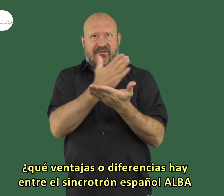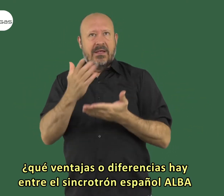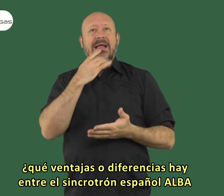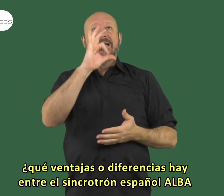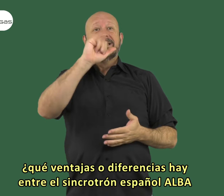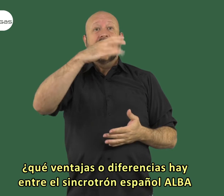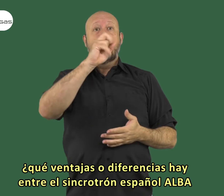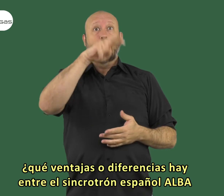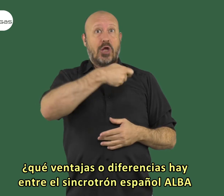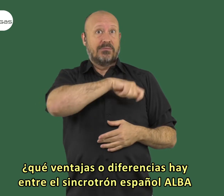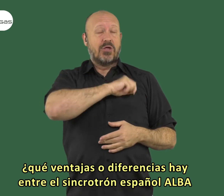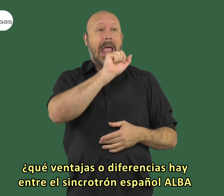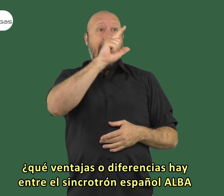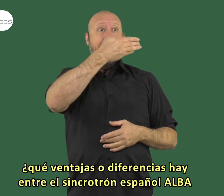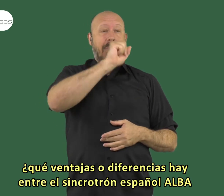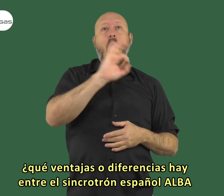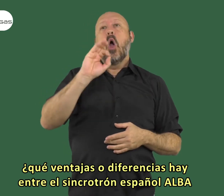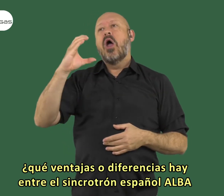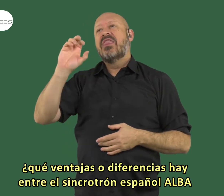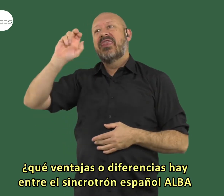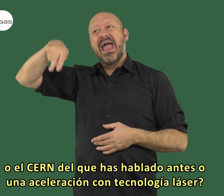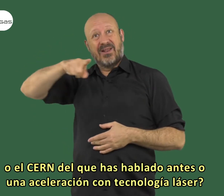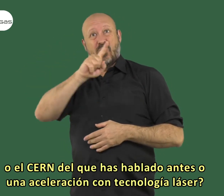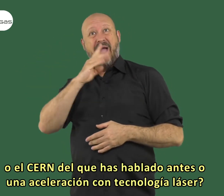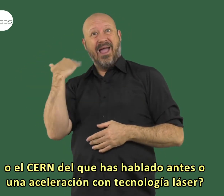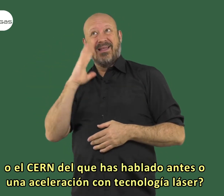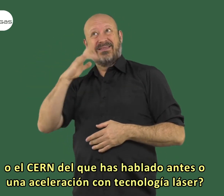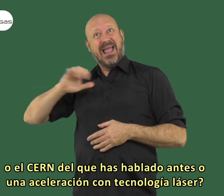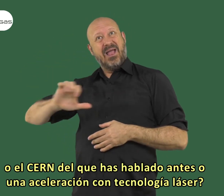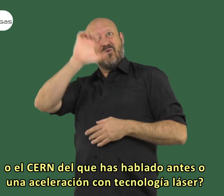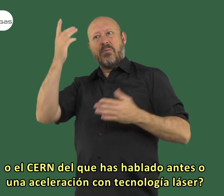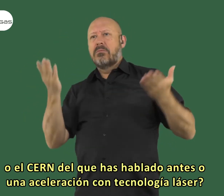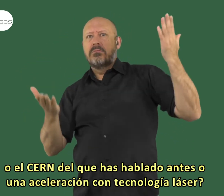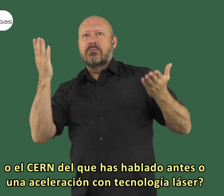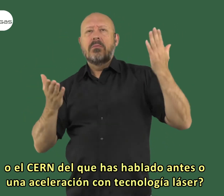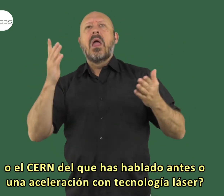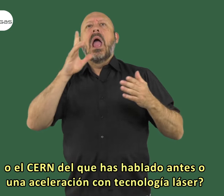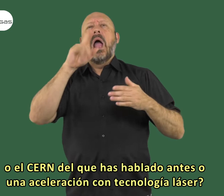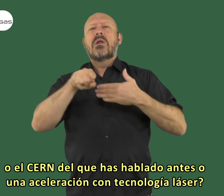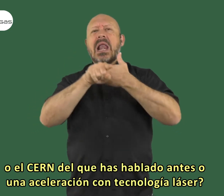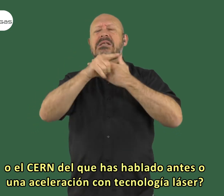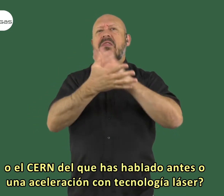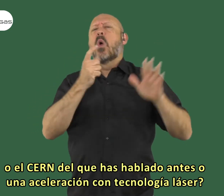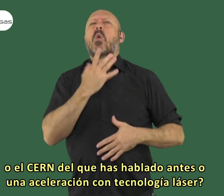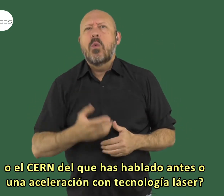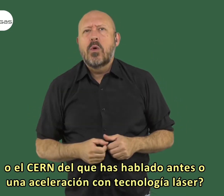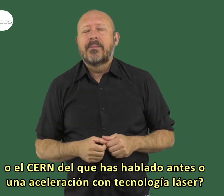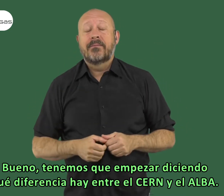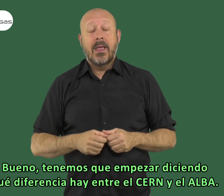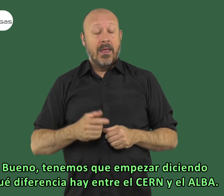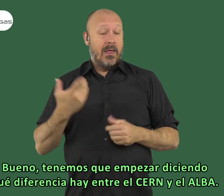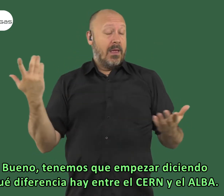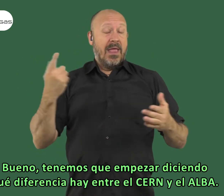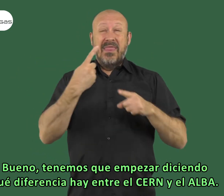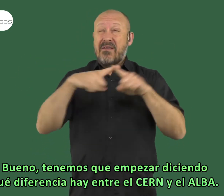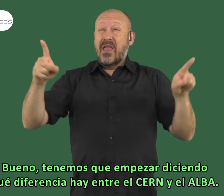hay entre el sincrotrón español, por ejemplo, ALBA o el CERN, que has hablado antes, y una aceleración con tecnología láser? Bueno,